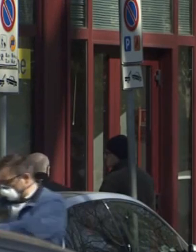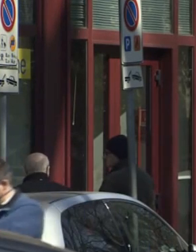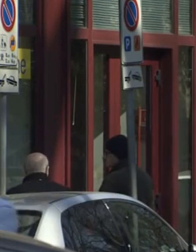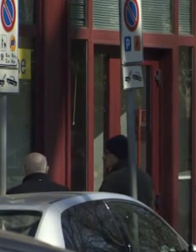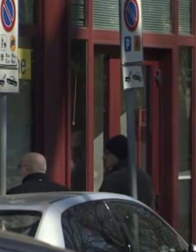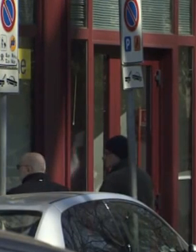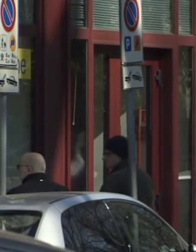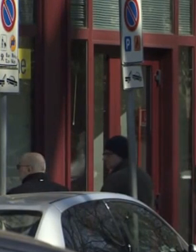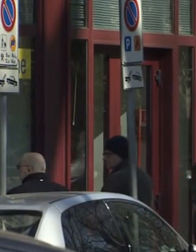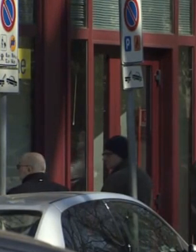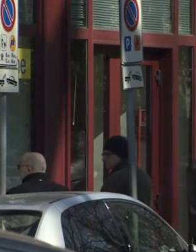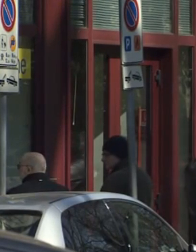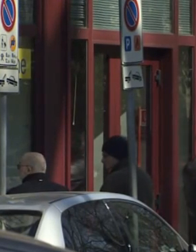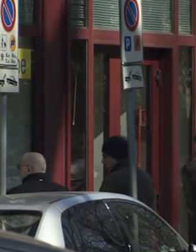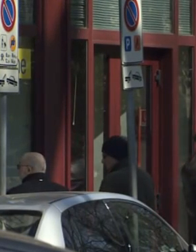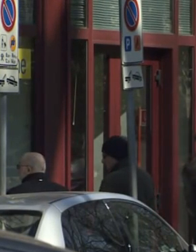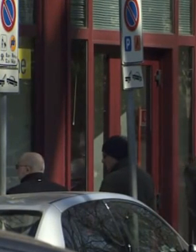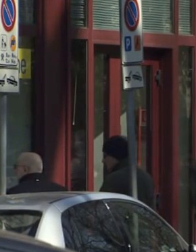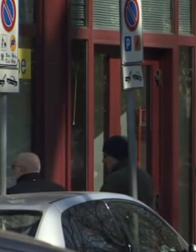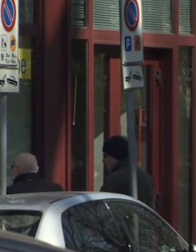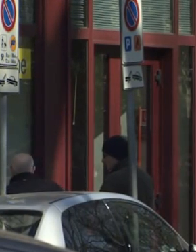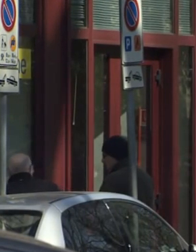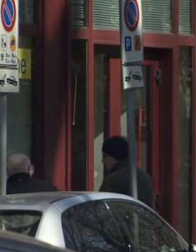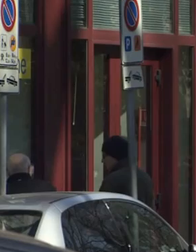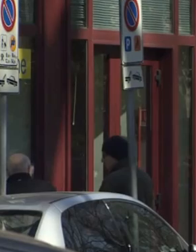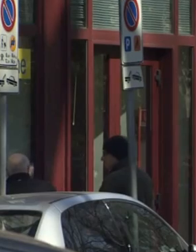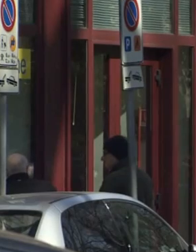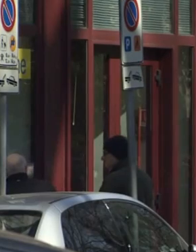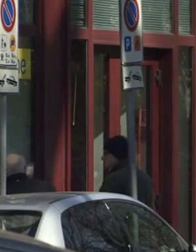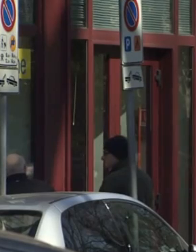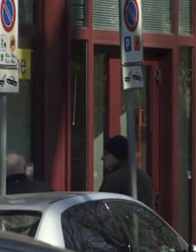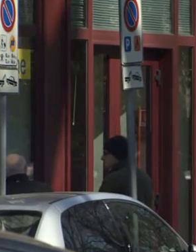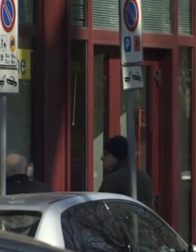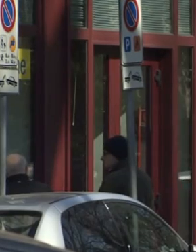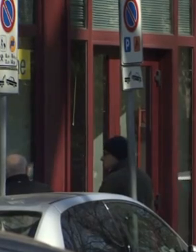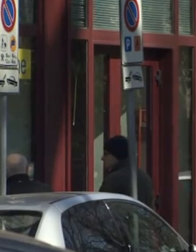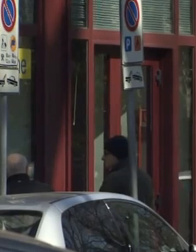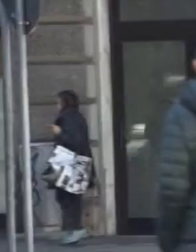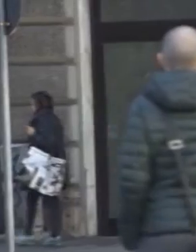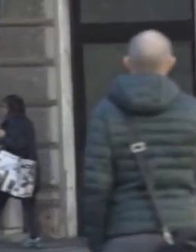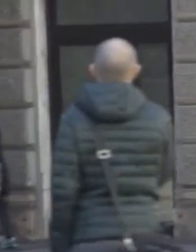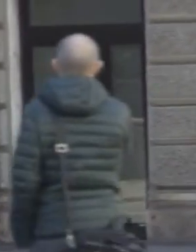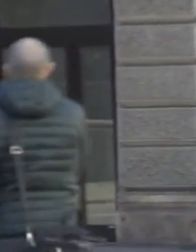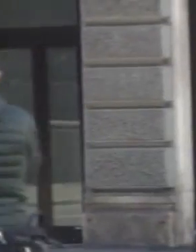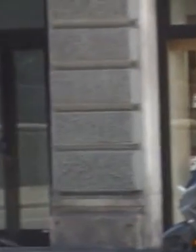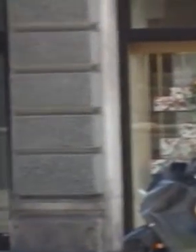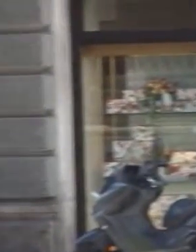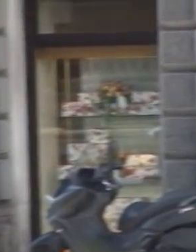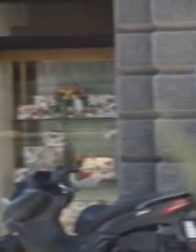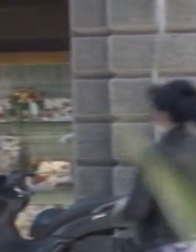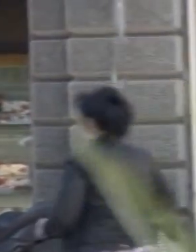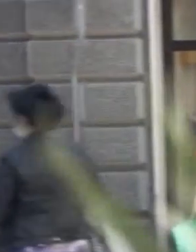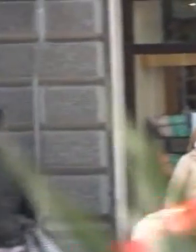pubblici, aree verdi, rurali e periferiche, ove accessibili, purché comunque nel rispetto